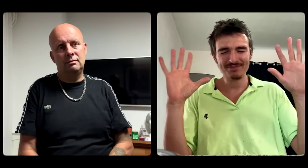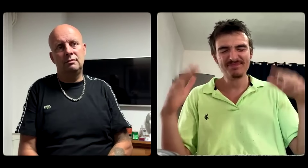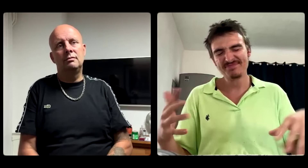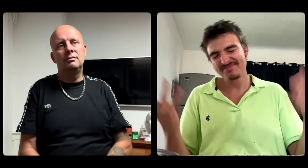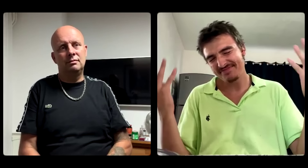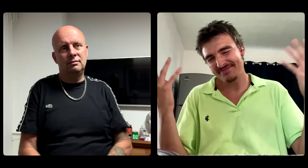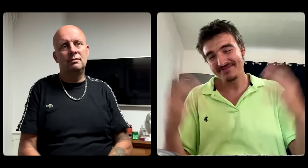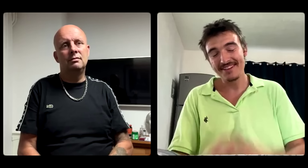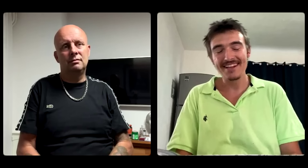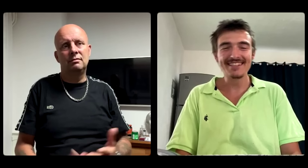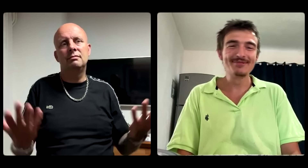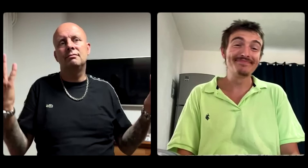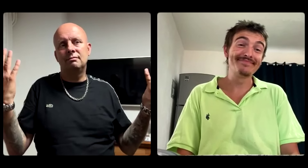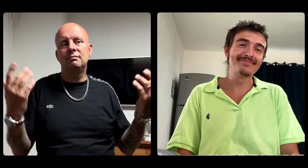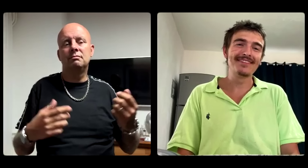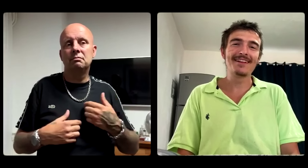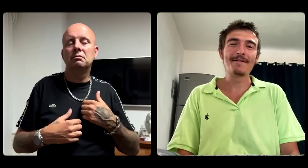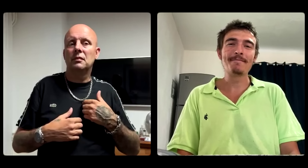vind jou gewoon leuk.